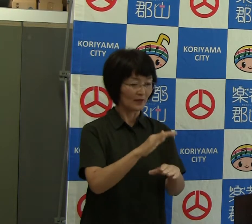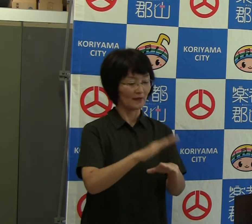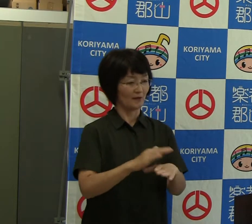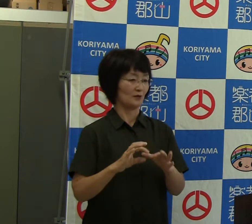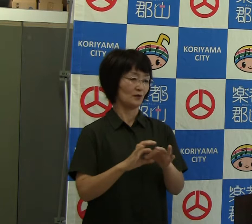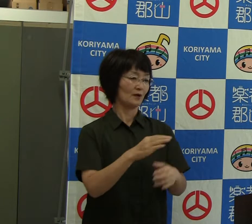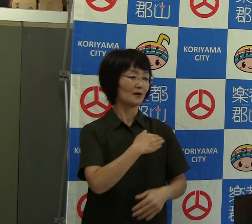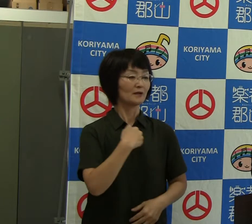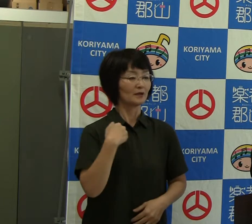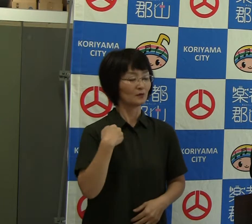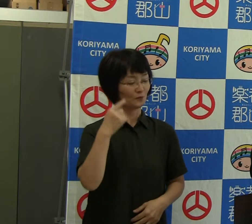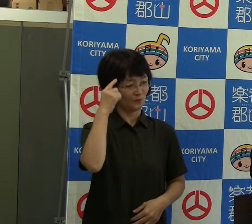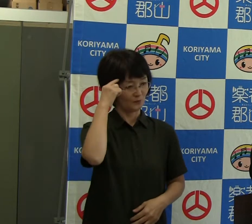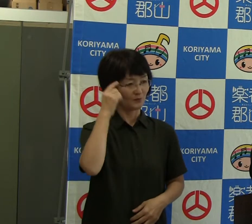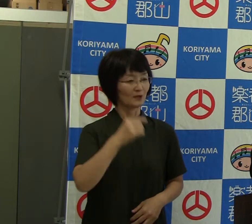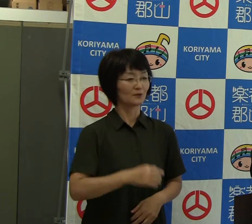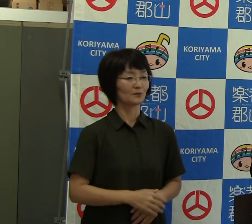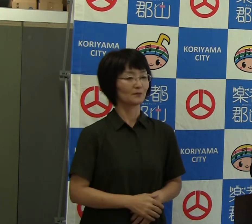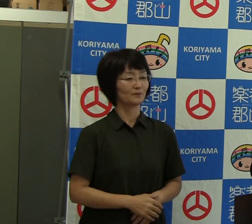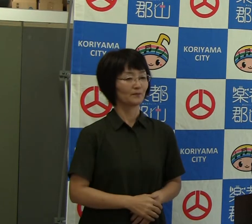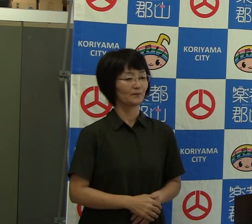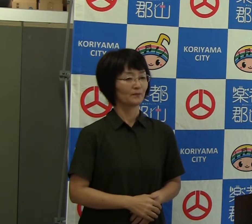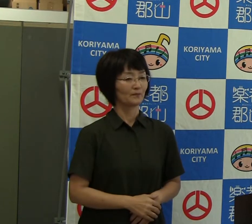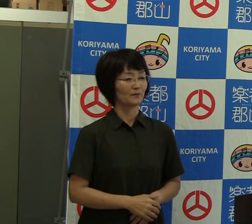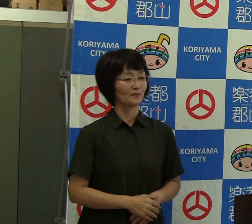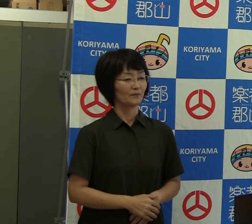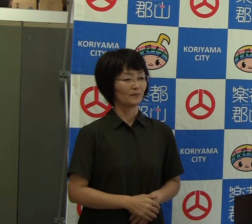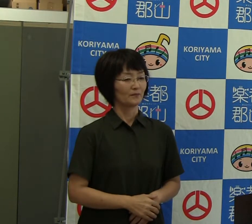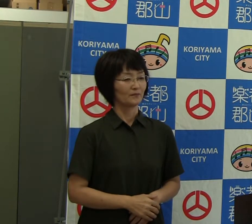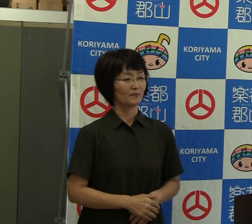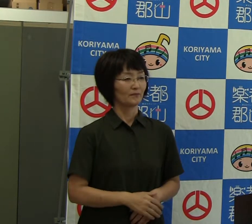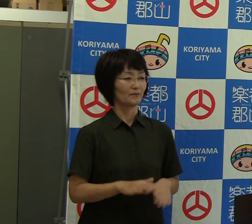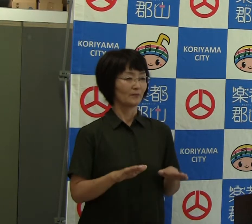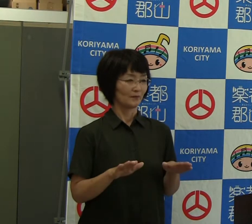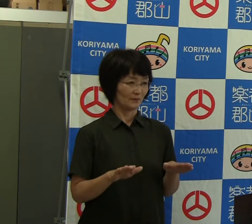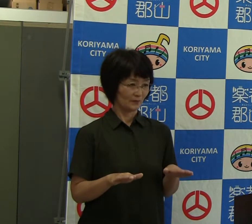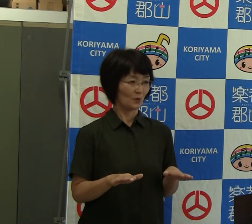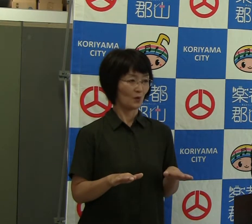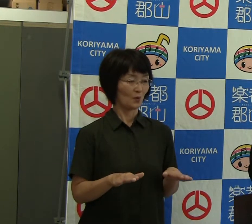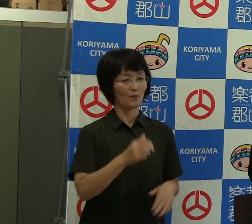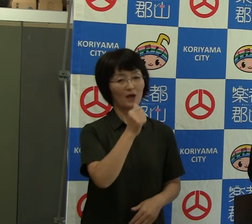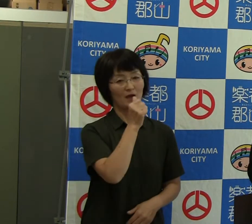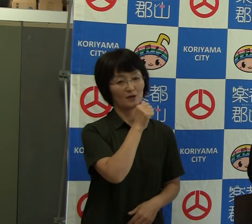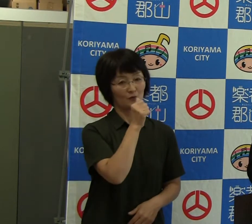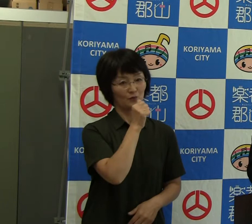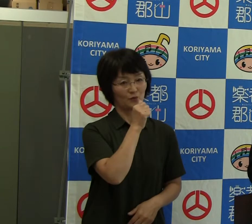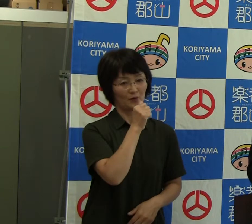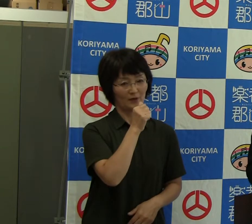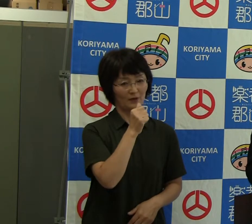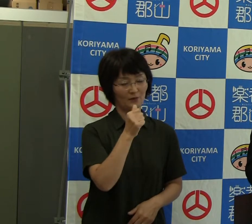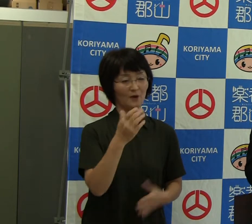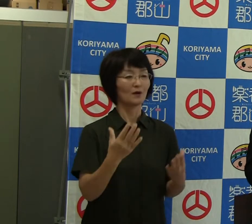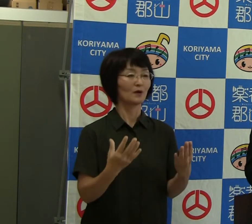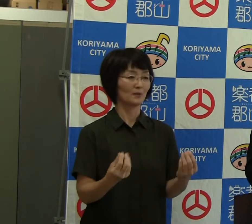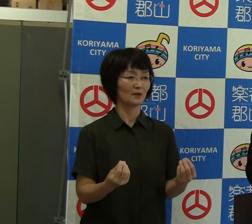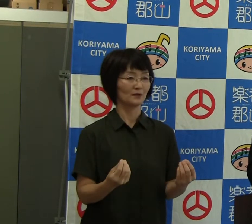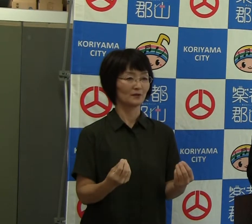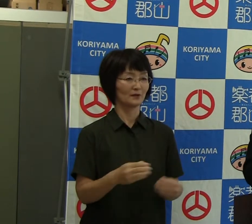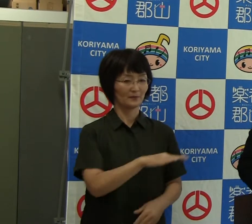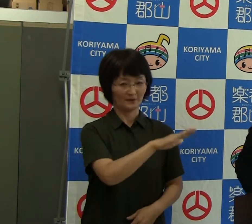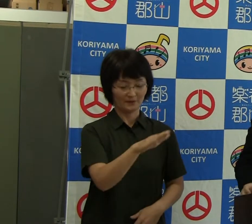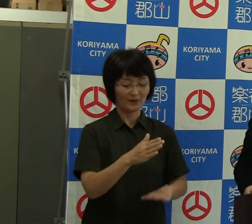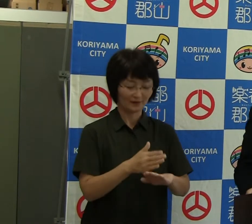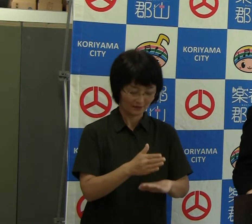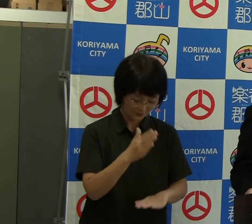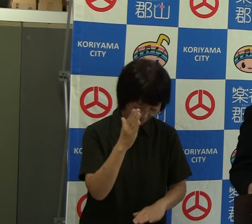という感じをしております。今日のご紹介は以上でございます。ご清聴ありがとうござい